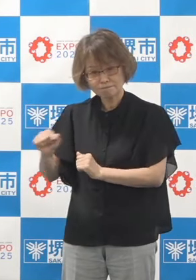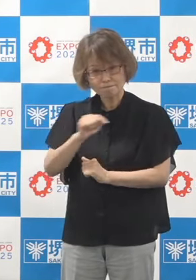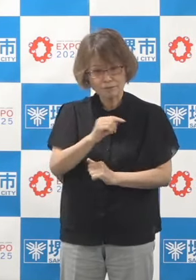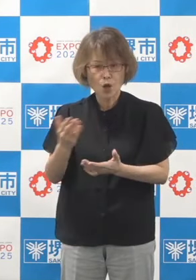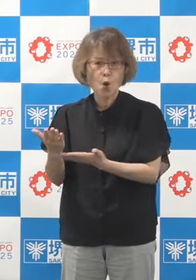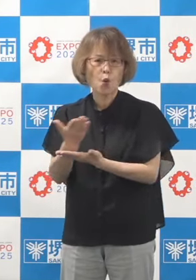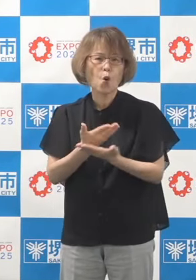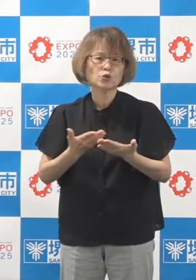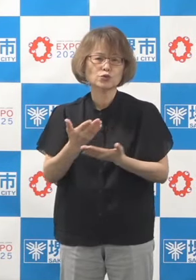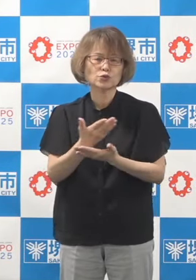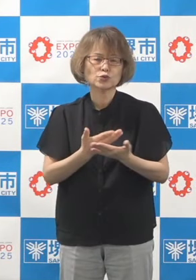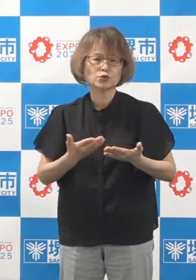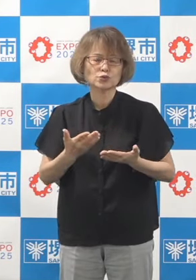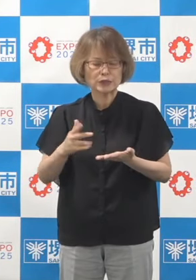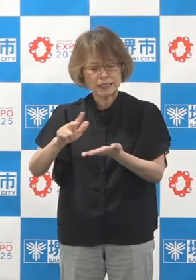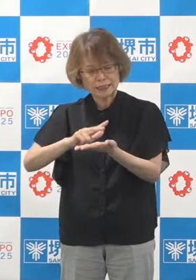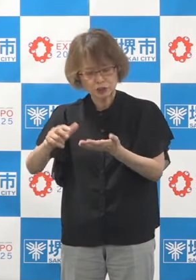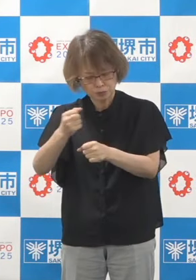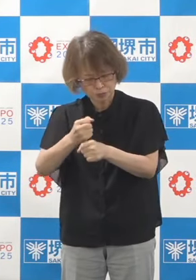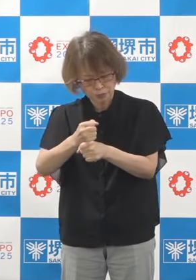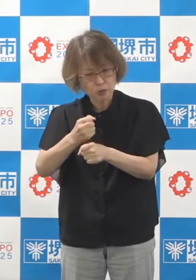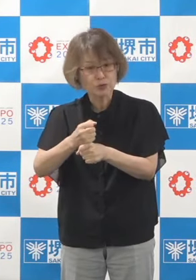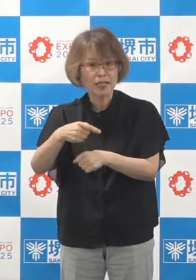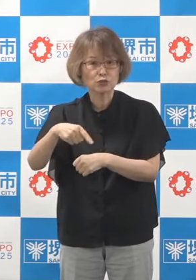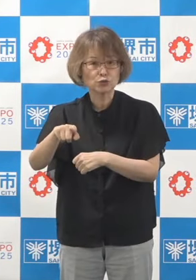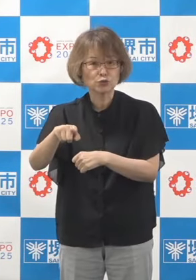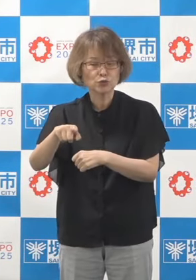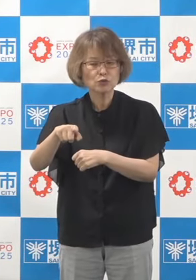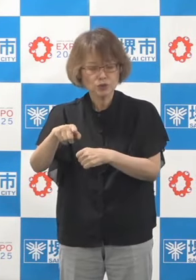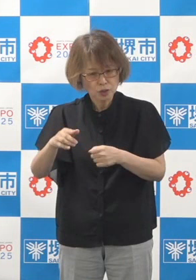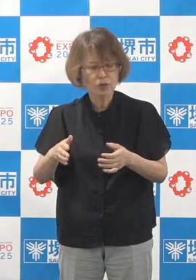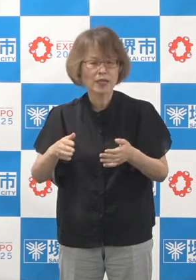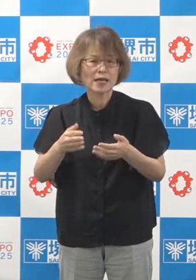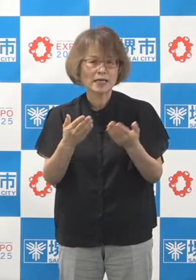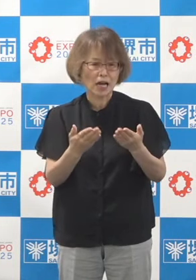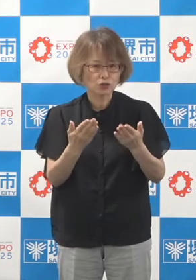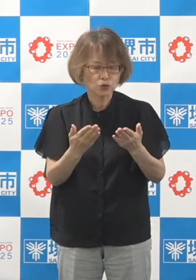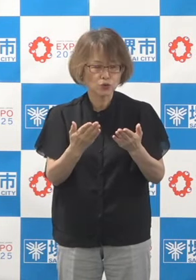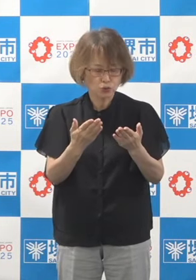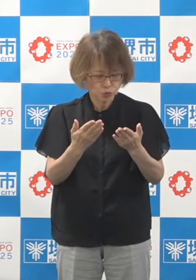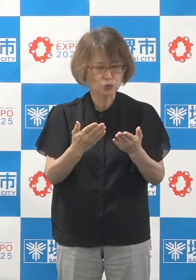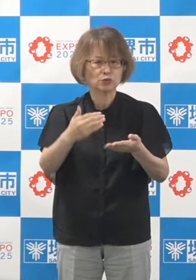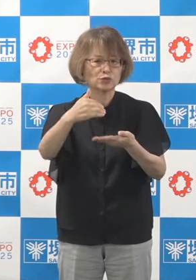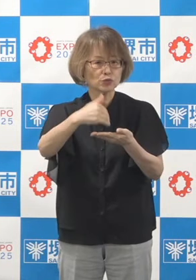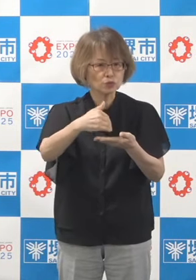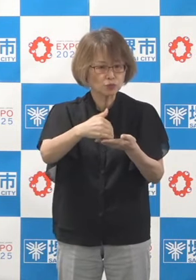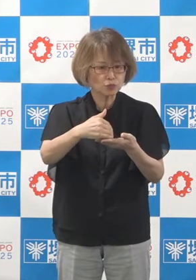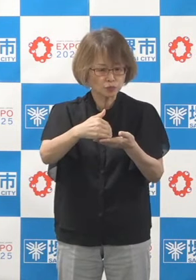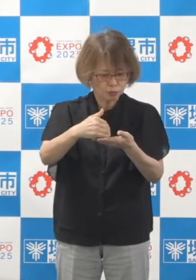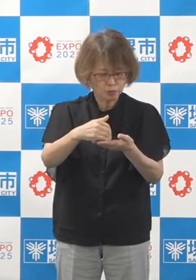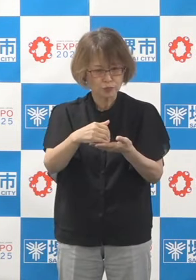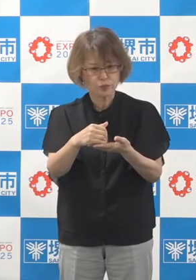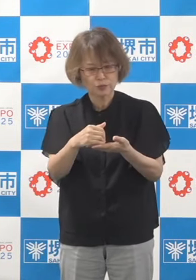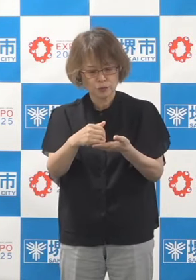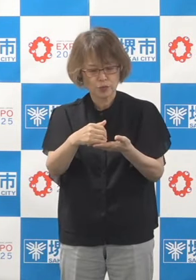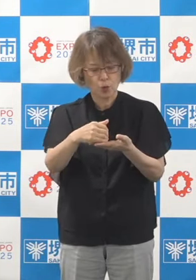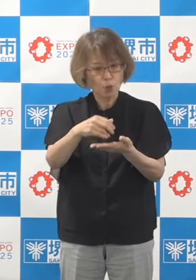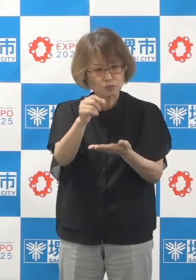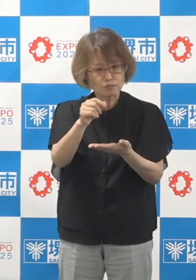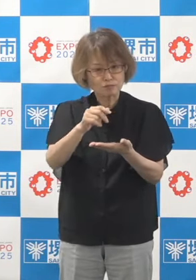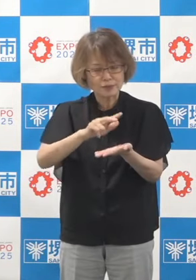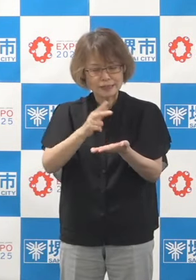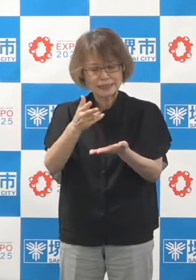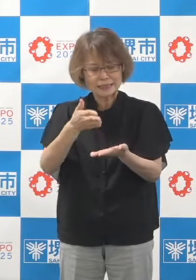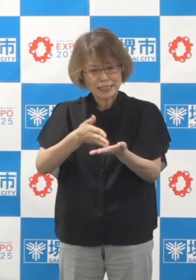の構成を検討しまして、この間の学習や交流をもとに小学校で講話するための説明資料を